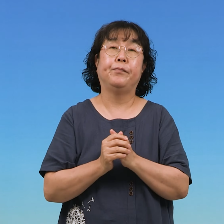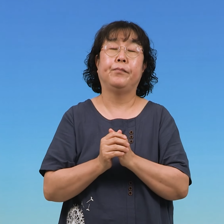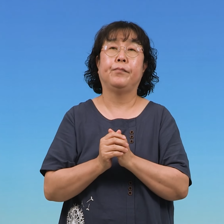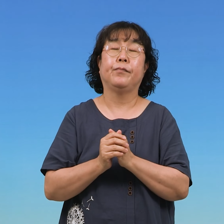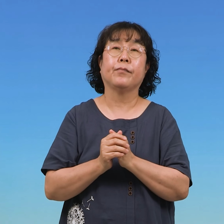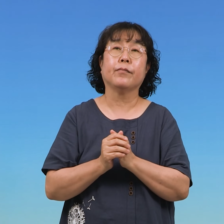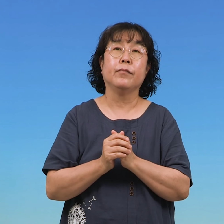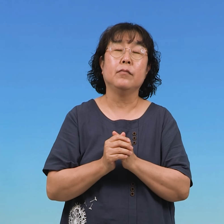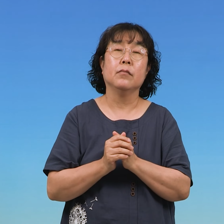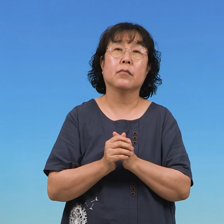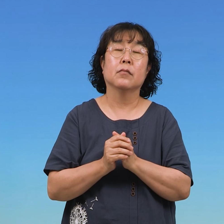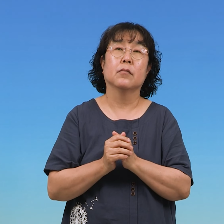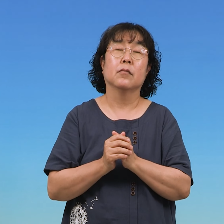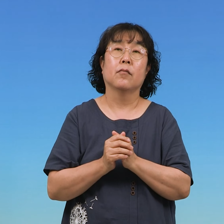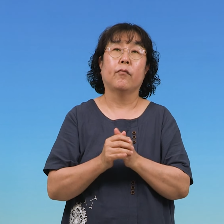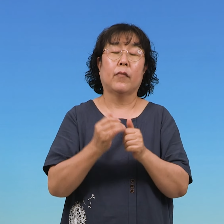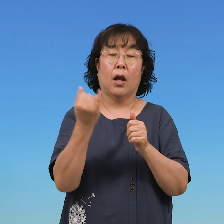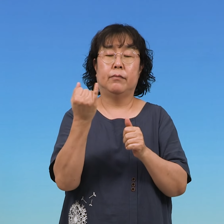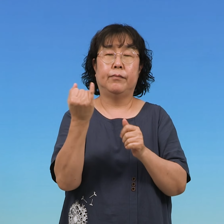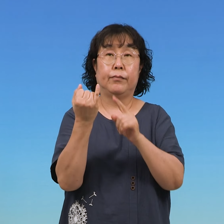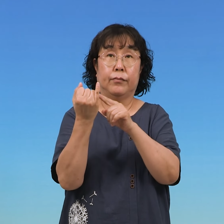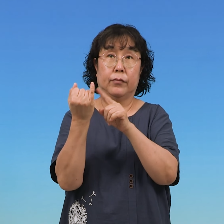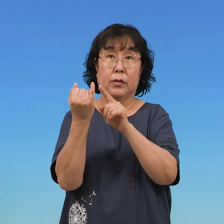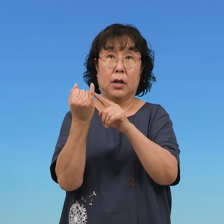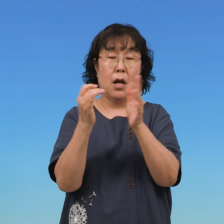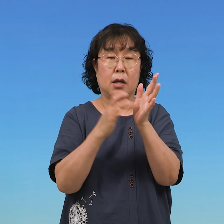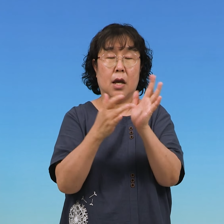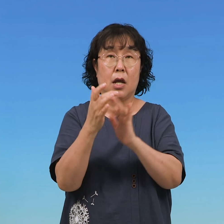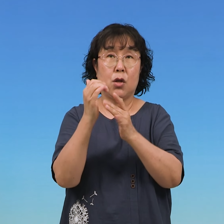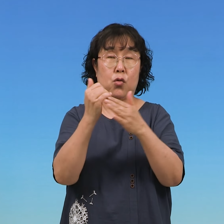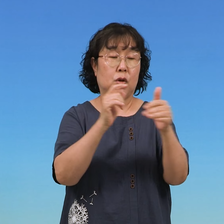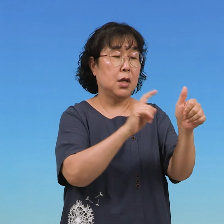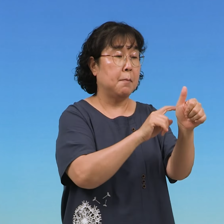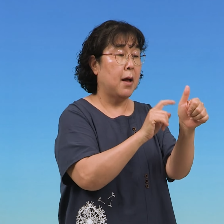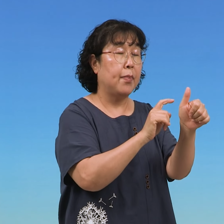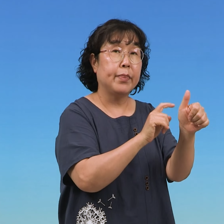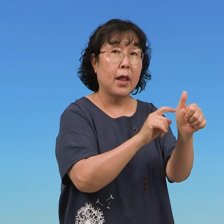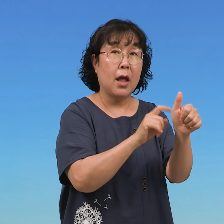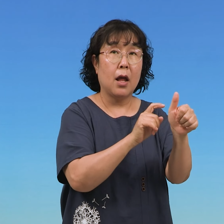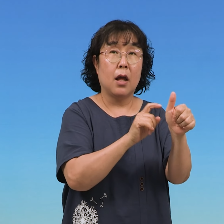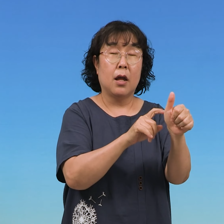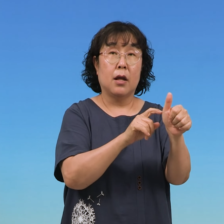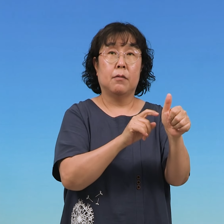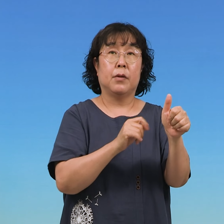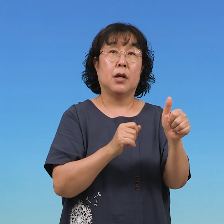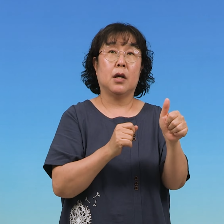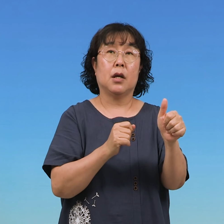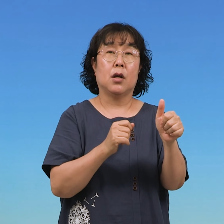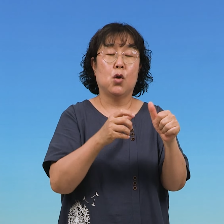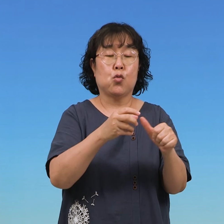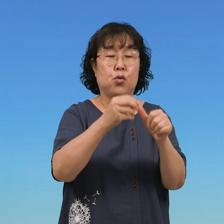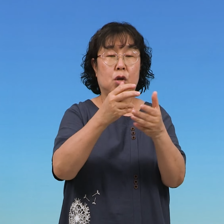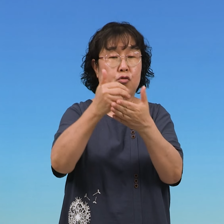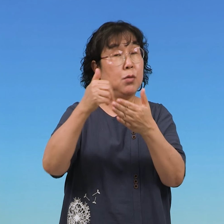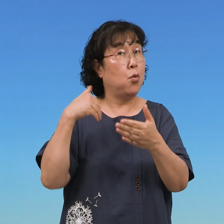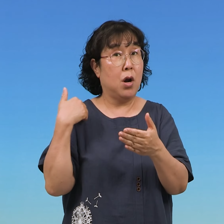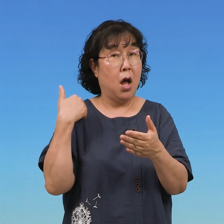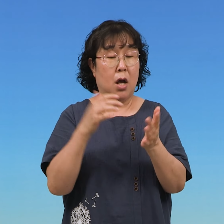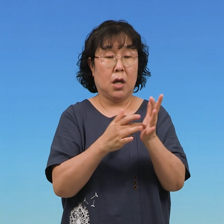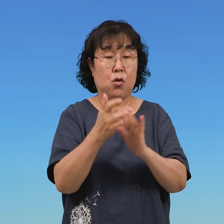있는데 이거예요. 이 여인이 이 예수님이 이제 이 남자분이 이제 메시아인지